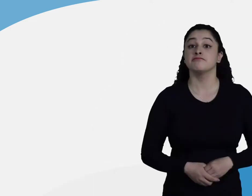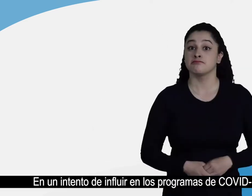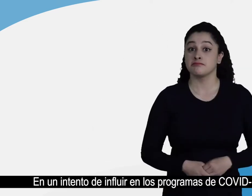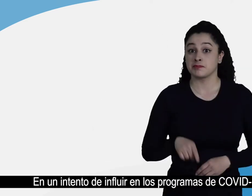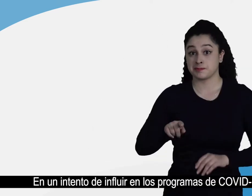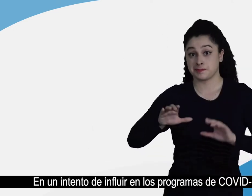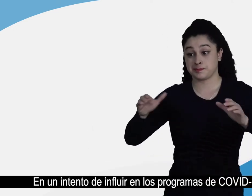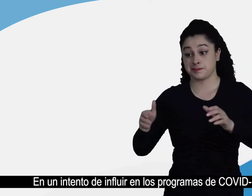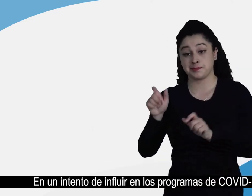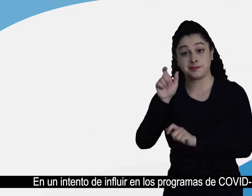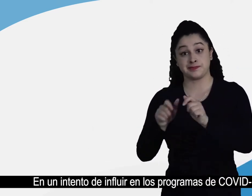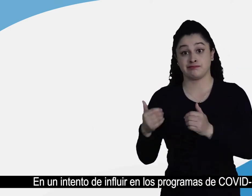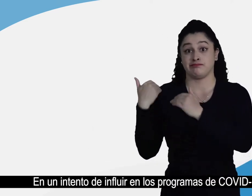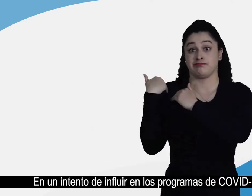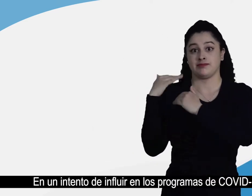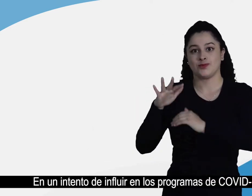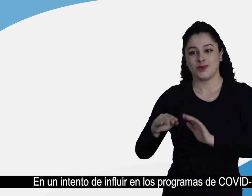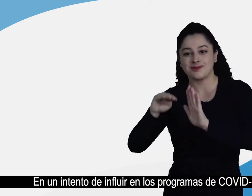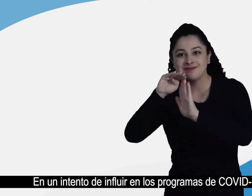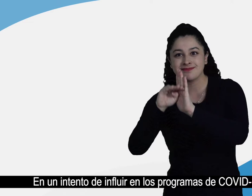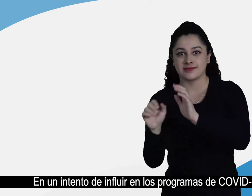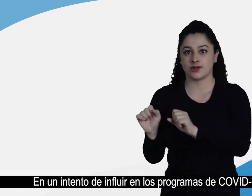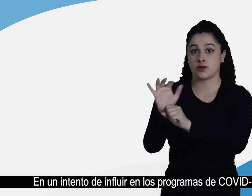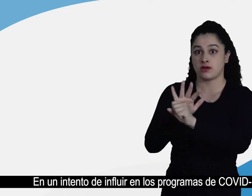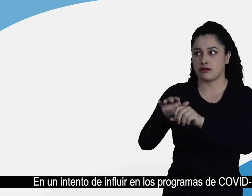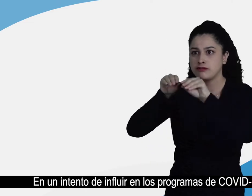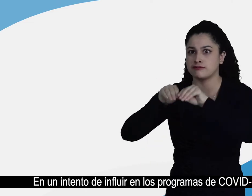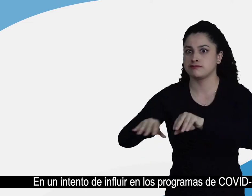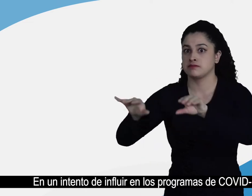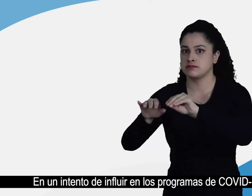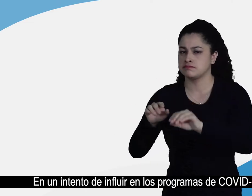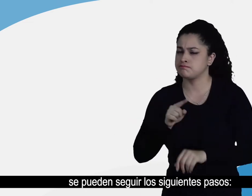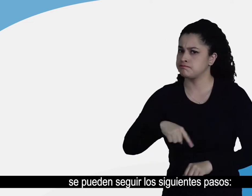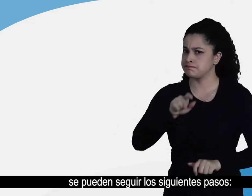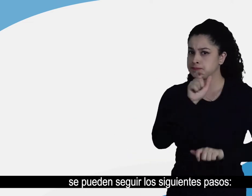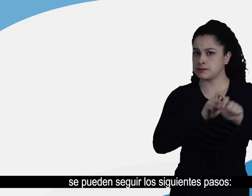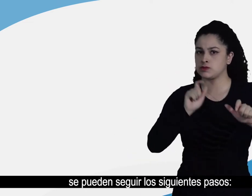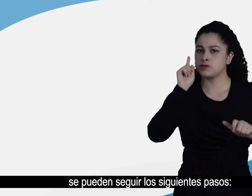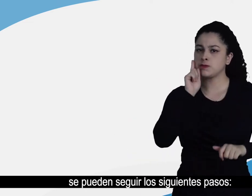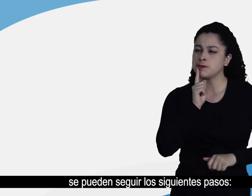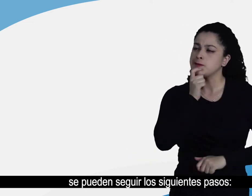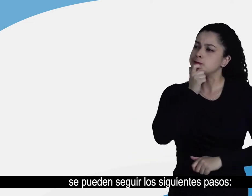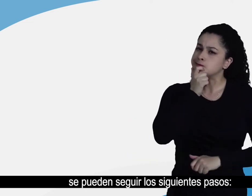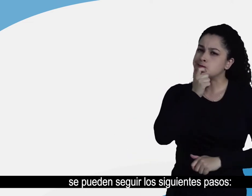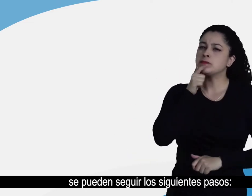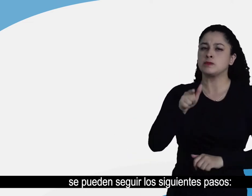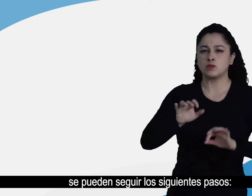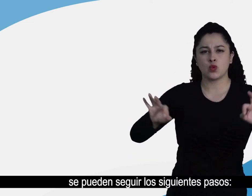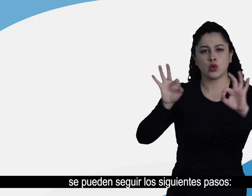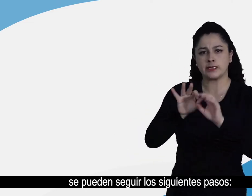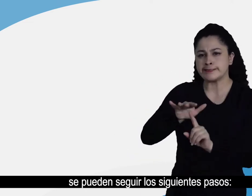En un intento de influir en los programas de COVID-19, se pueden seguir los siguientes pasos.